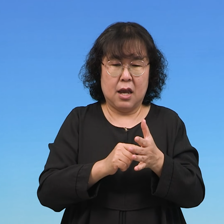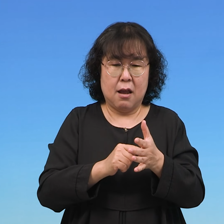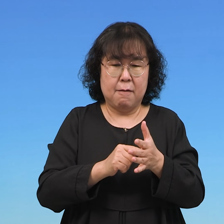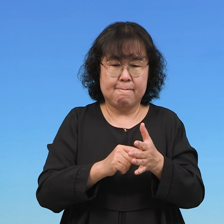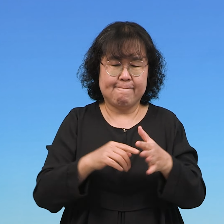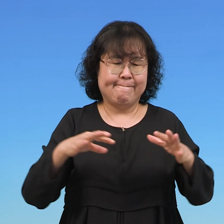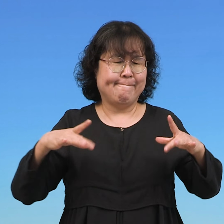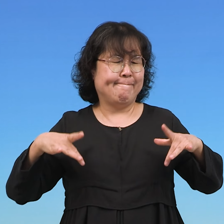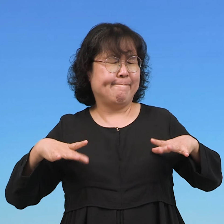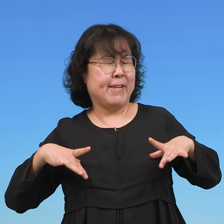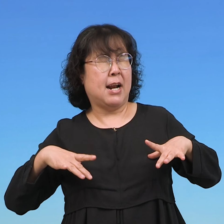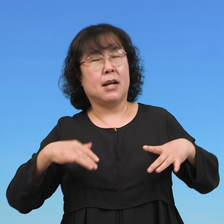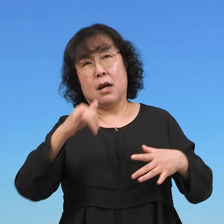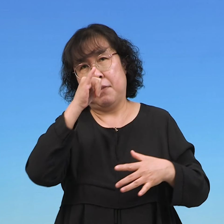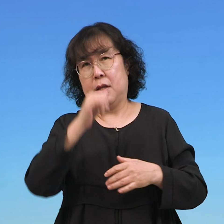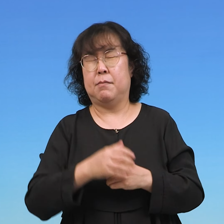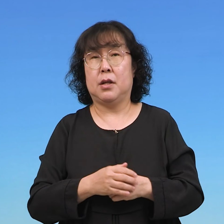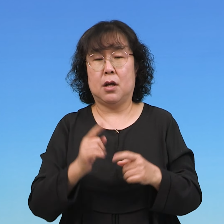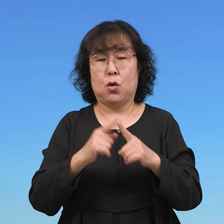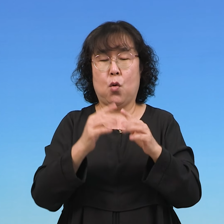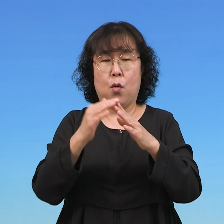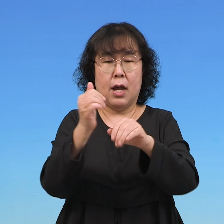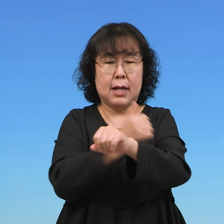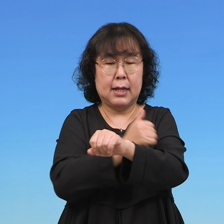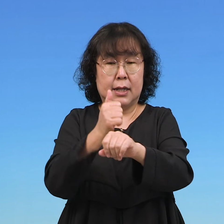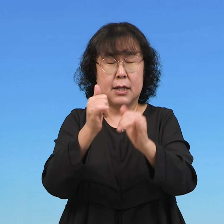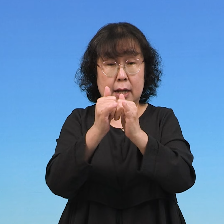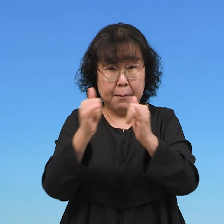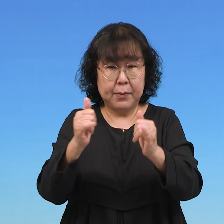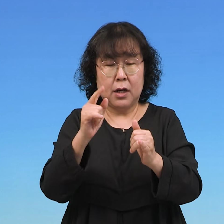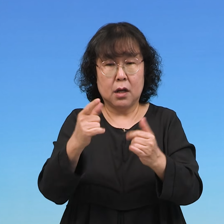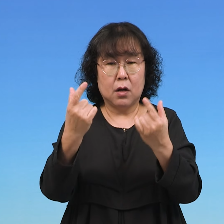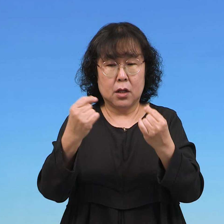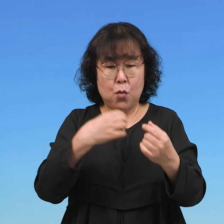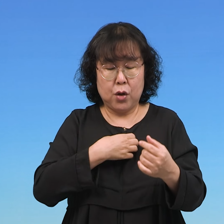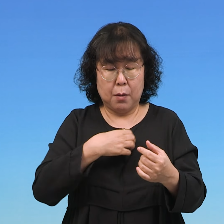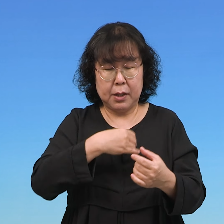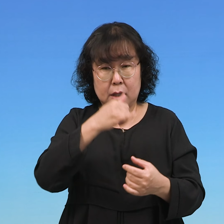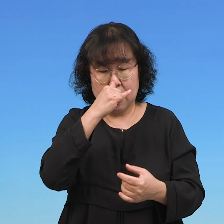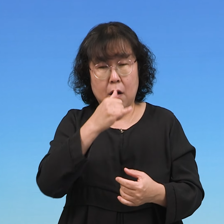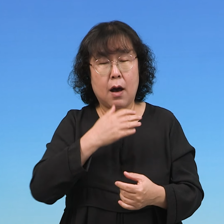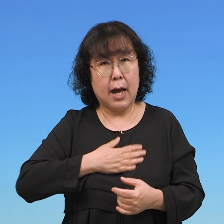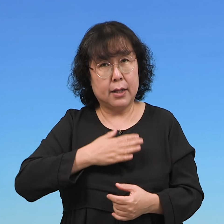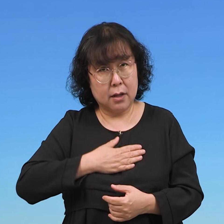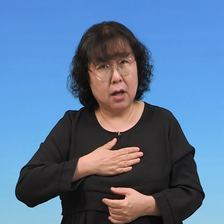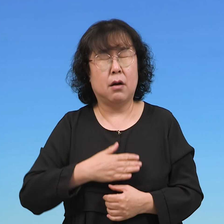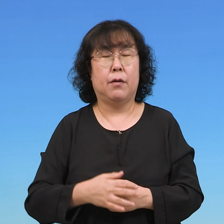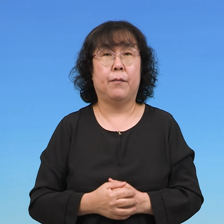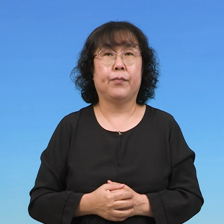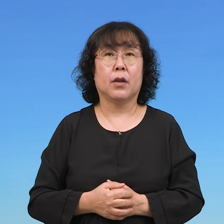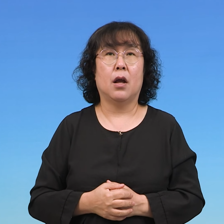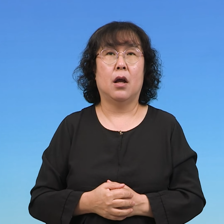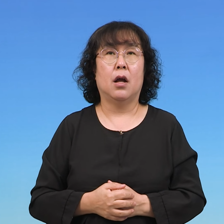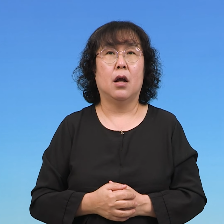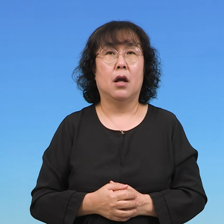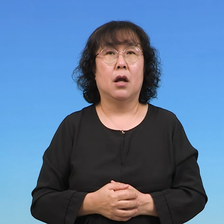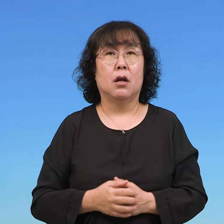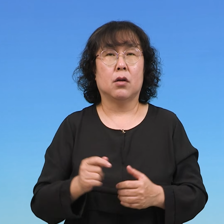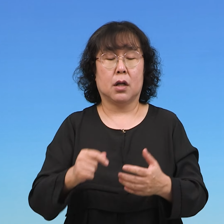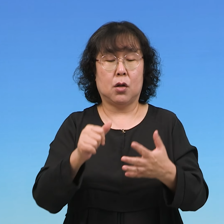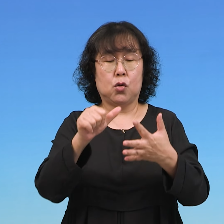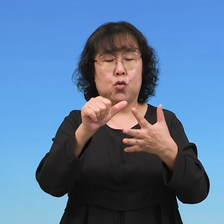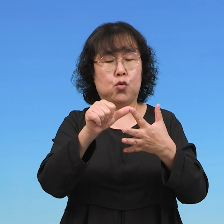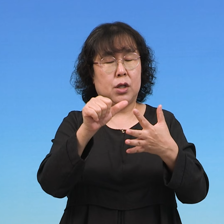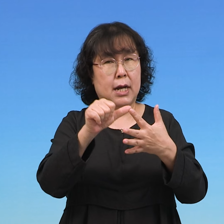이런 위험에 빠져 있다는 건 아셔야 됩니다. 그래서 사실은요, 우리가 탕자의 비유 그러면 둘째